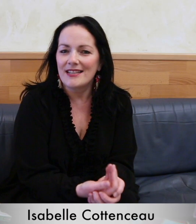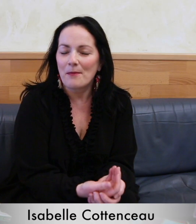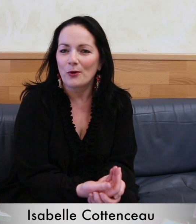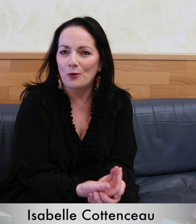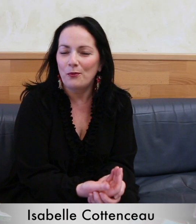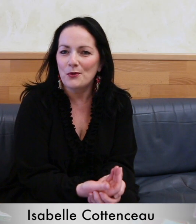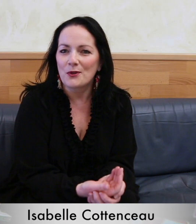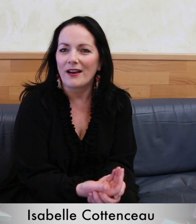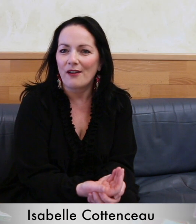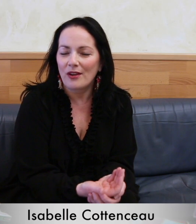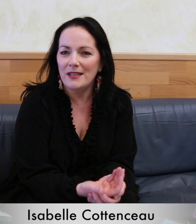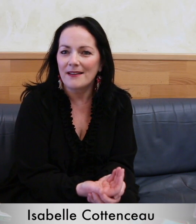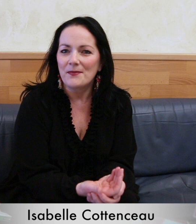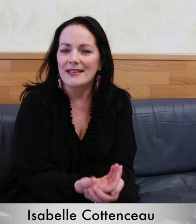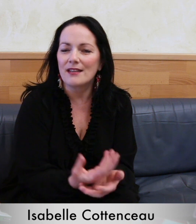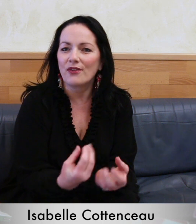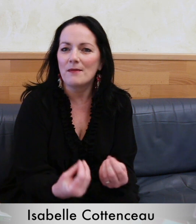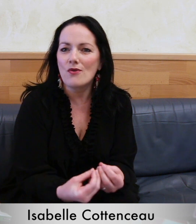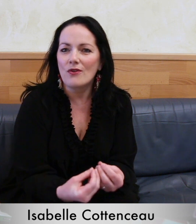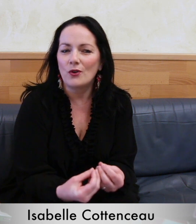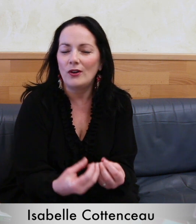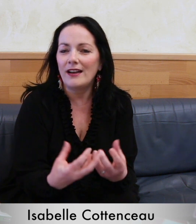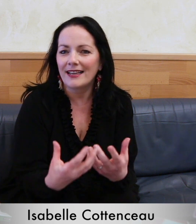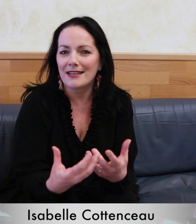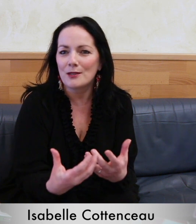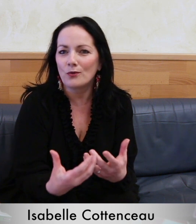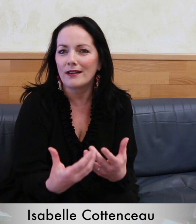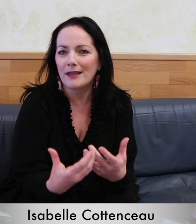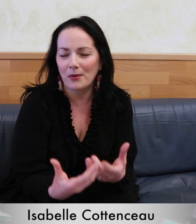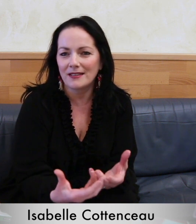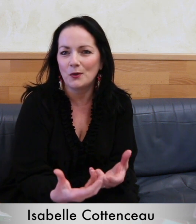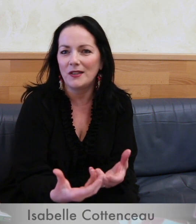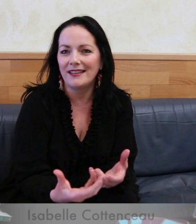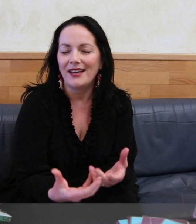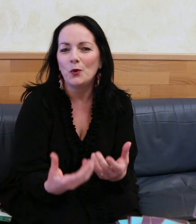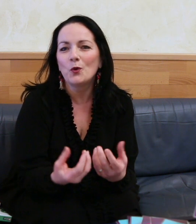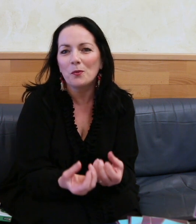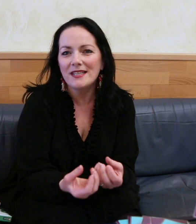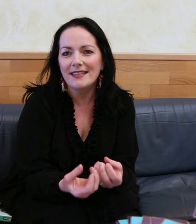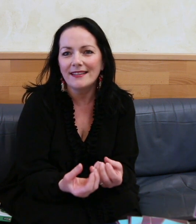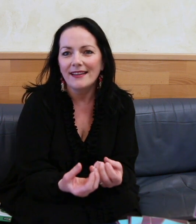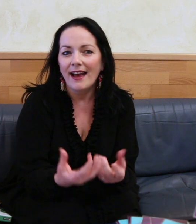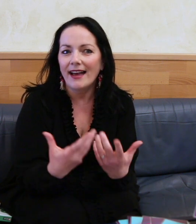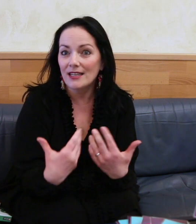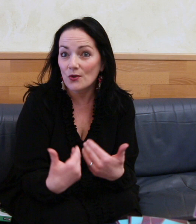ce qu'ils apportent de plus à la famille, c'est vraiment la création d'un lien particulier, une complicité, un échange